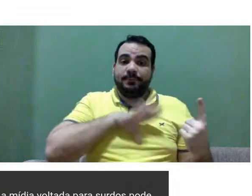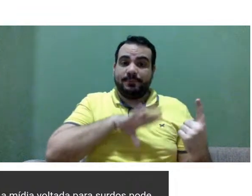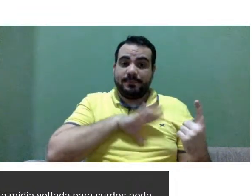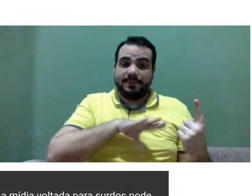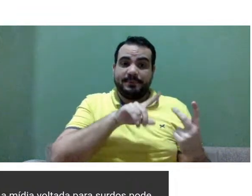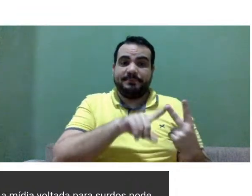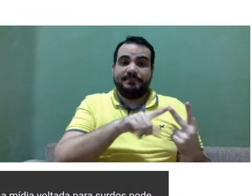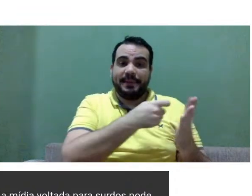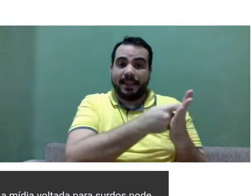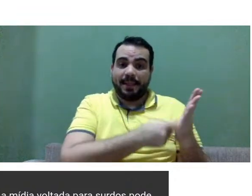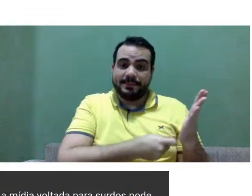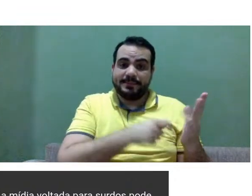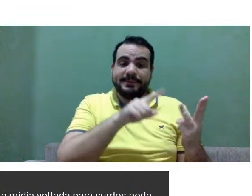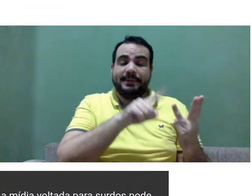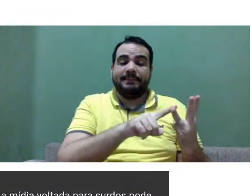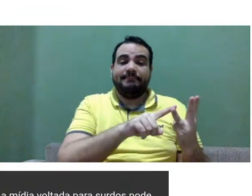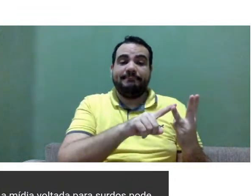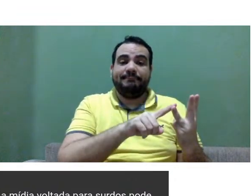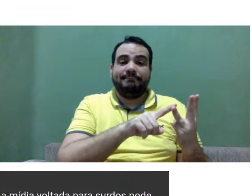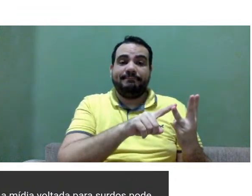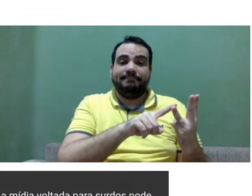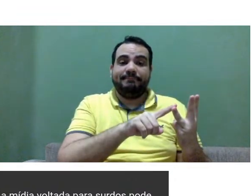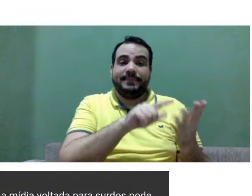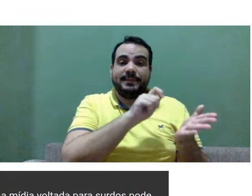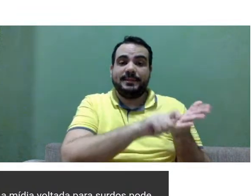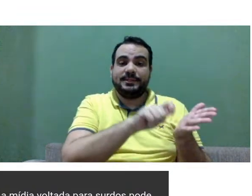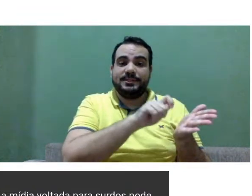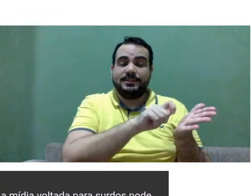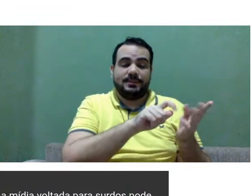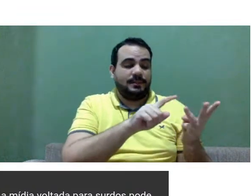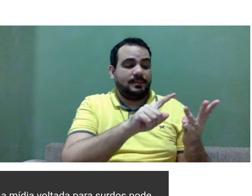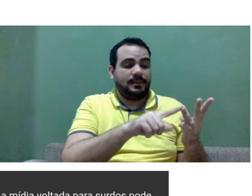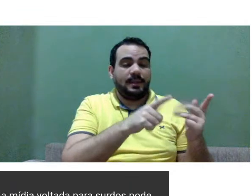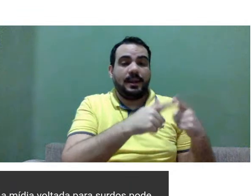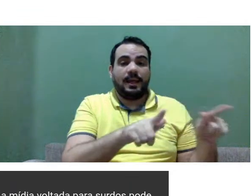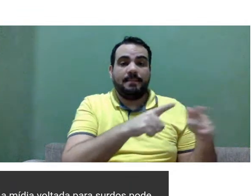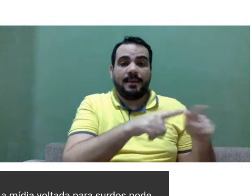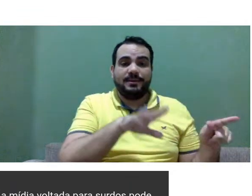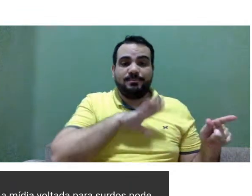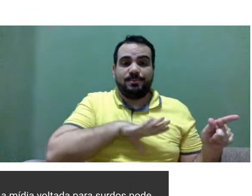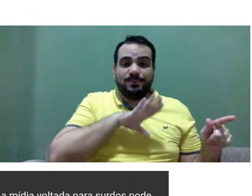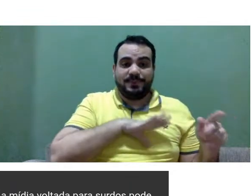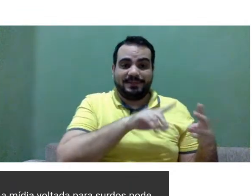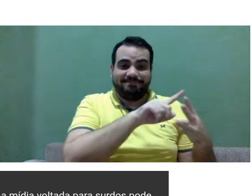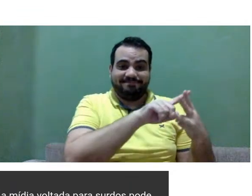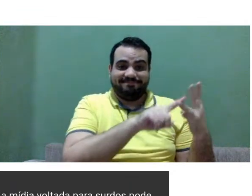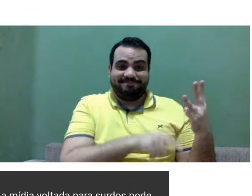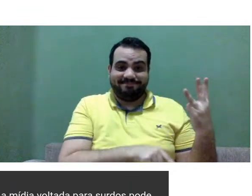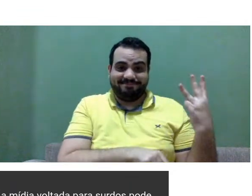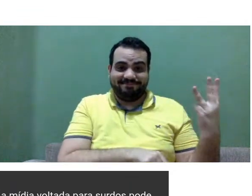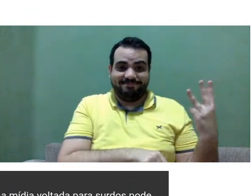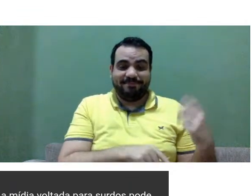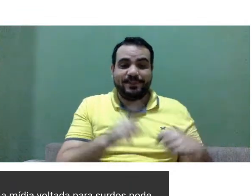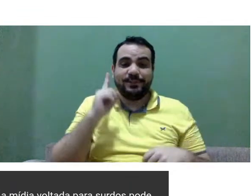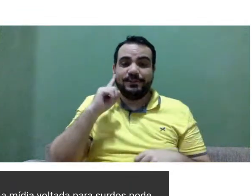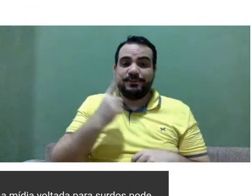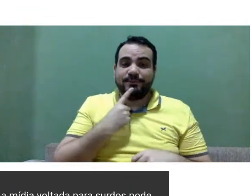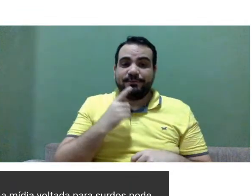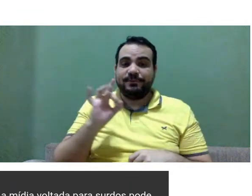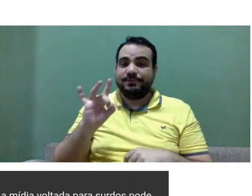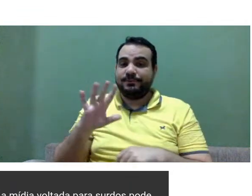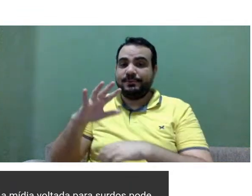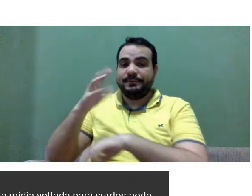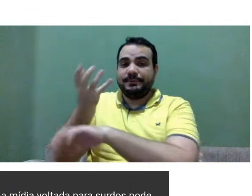faz que se faz necessário que ali tem o 20 aprende as disciplinas né de português